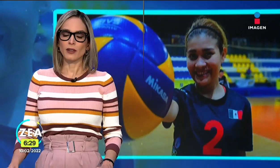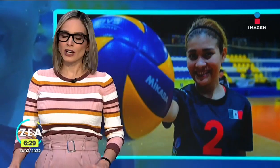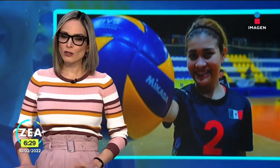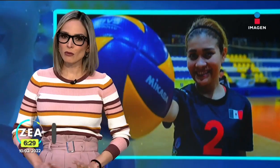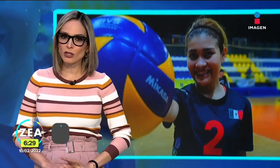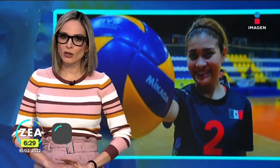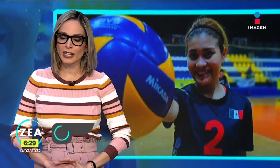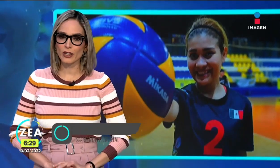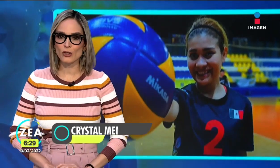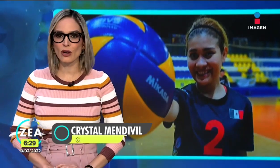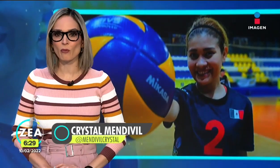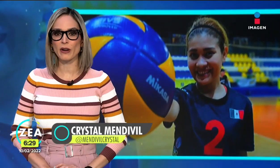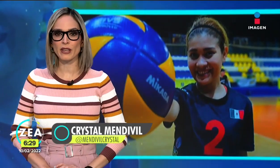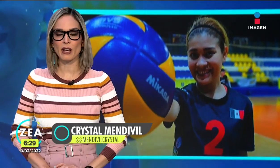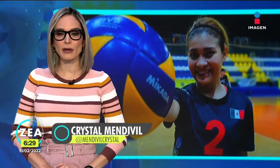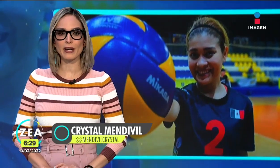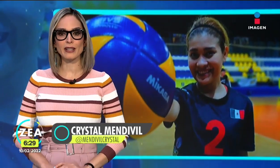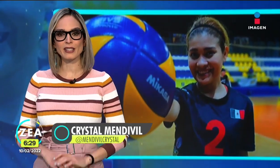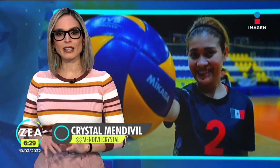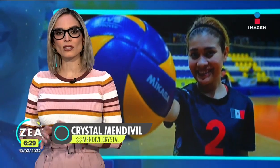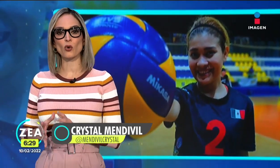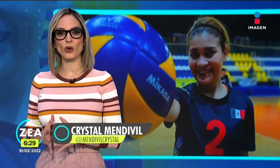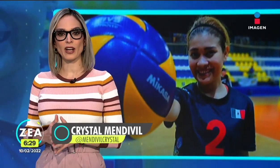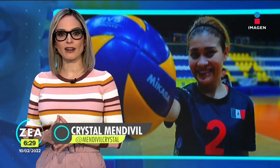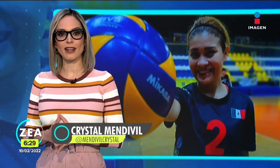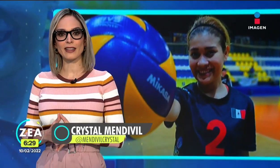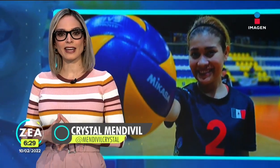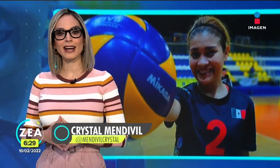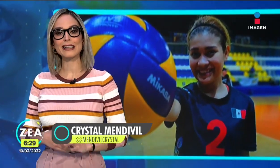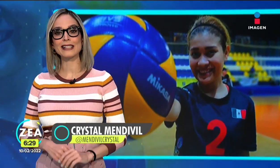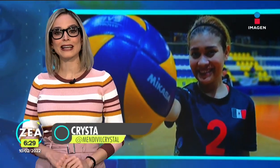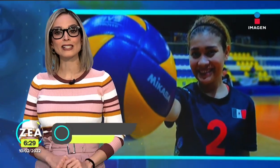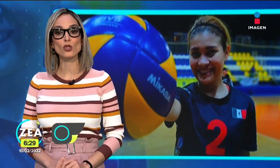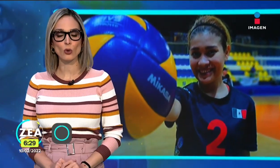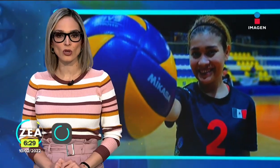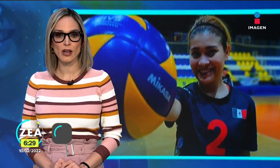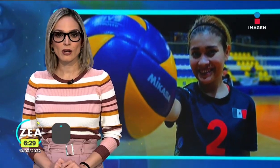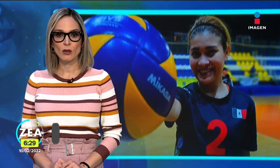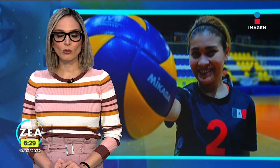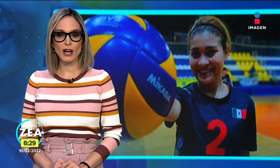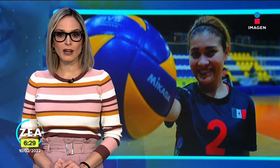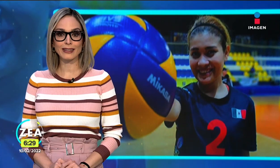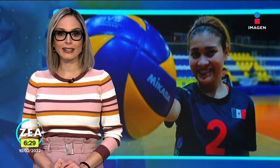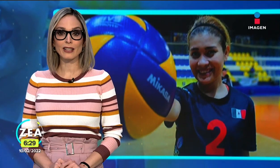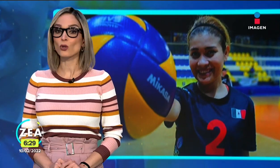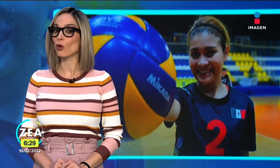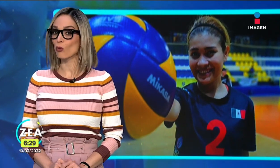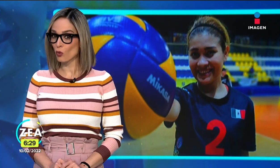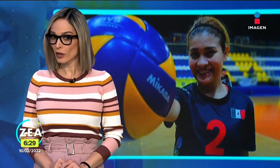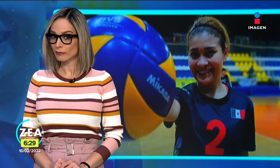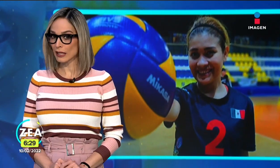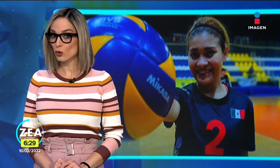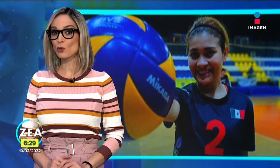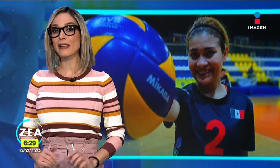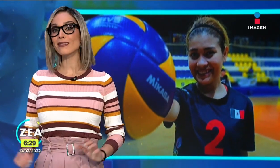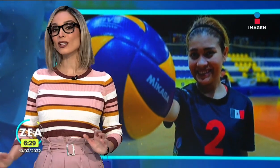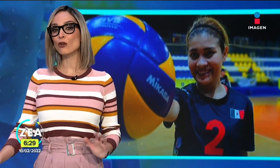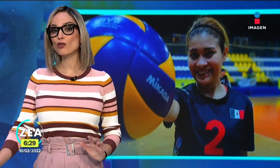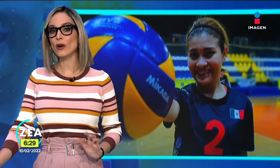Ahora los invito a que nos acompañen a ver esta historia, la de Arisaí Sosa, una atleta sordomuda. A sus 28 años